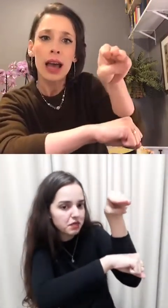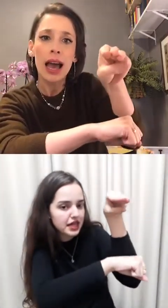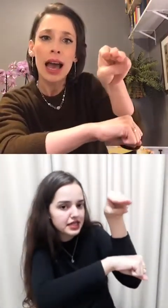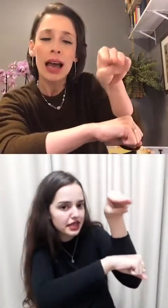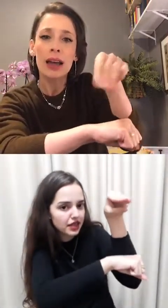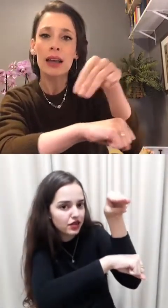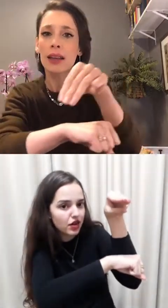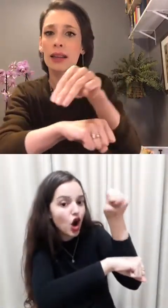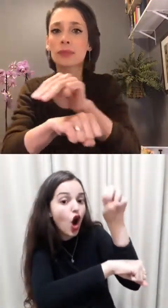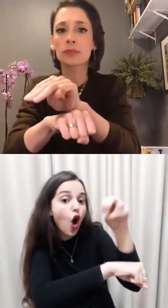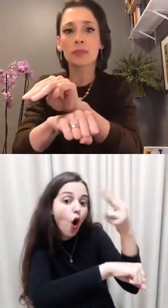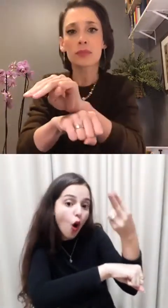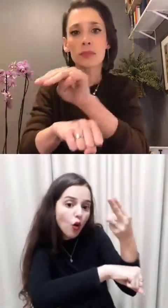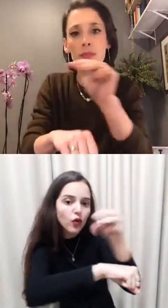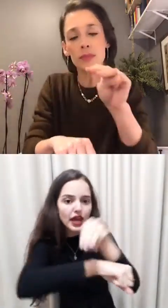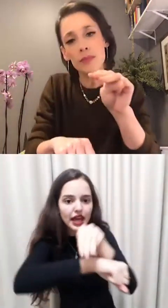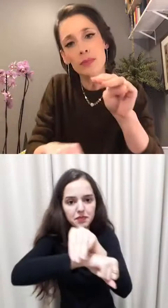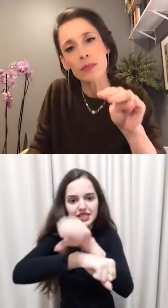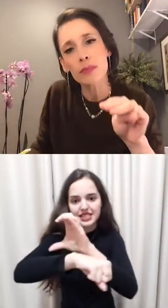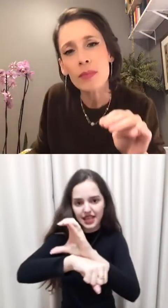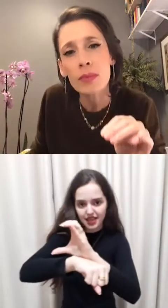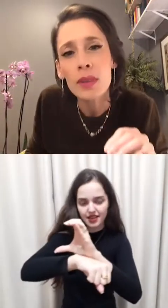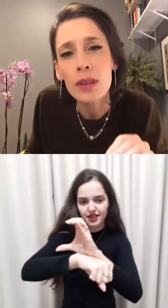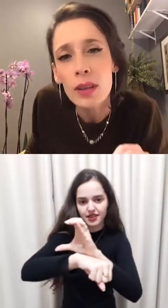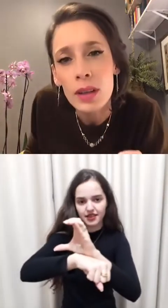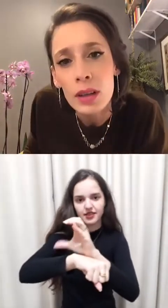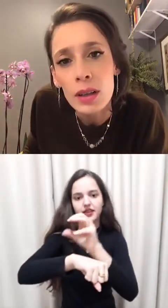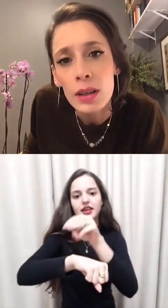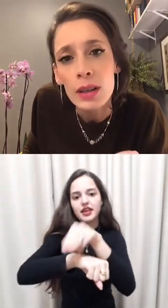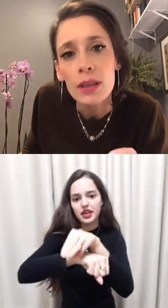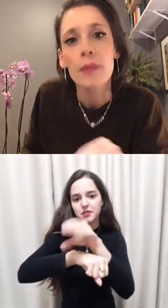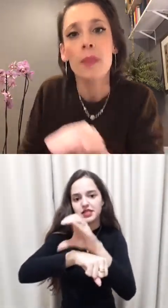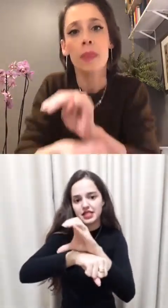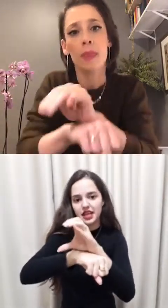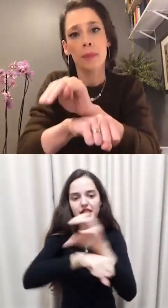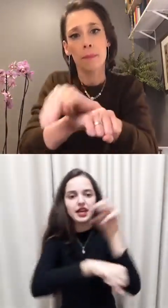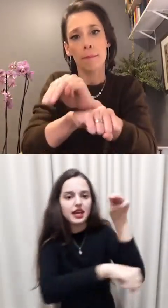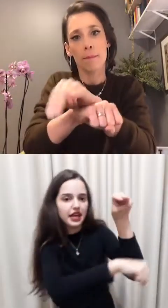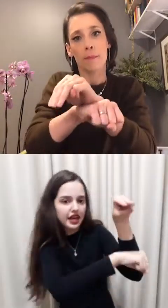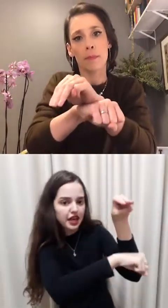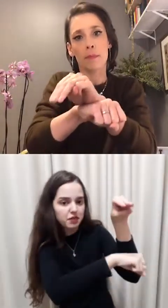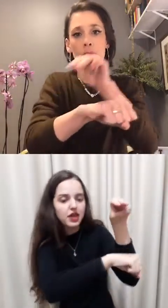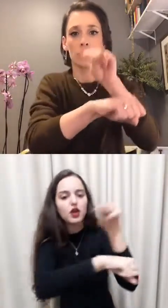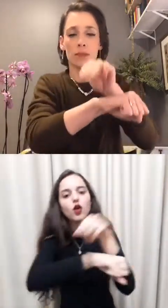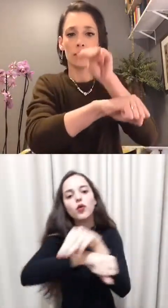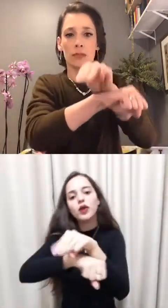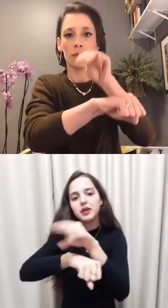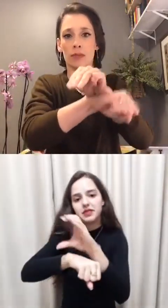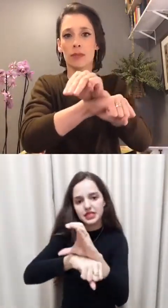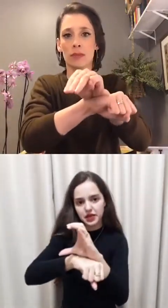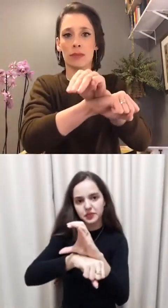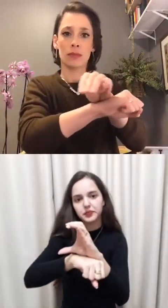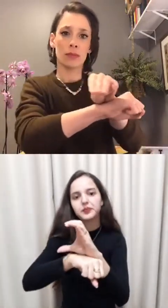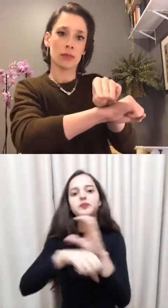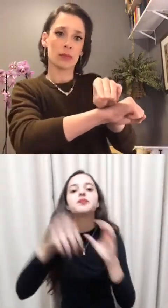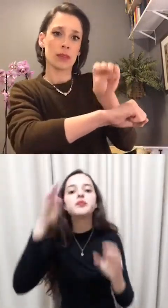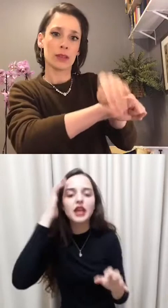em pezinho, ou MC. MC. M ou